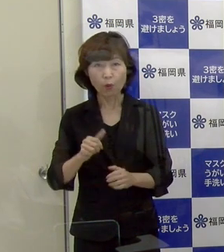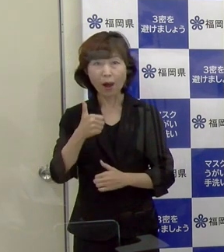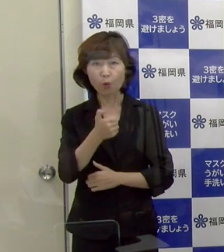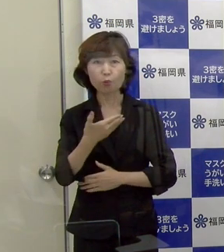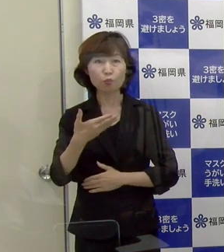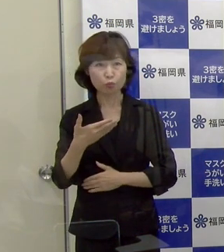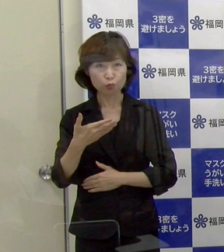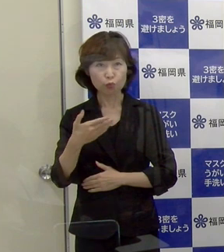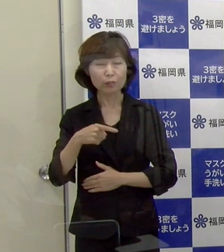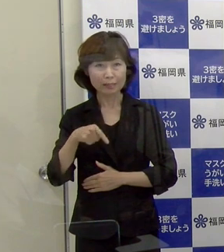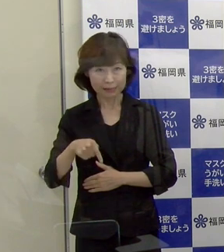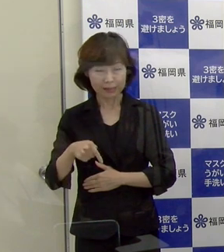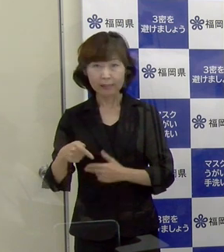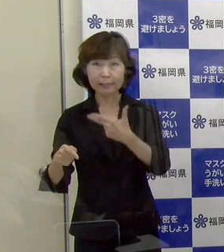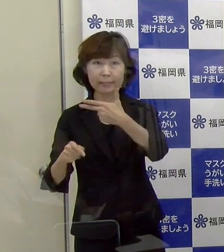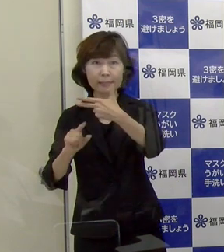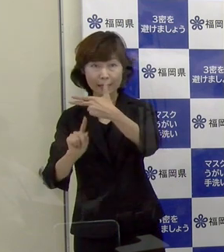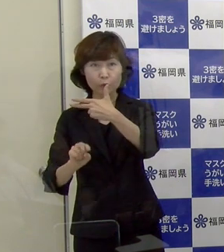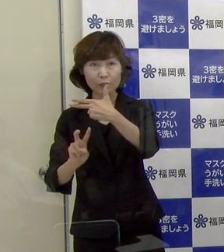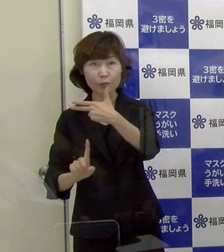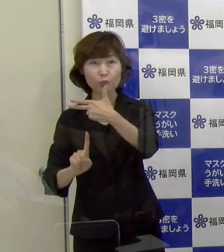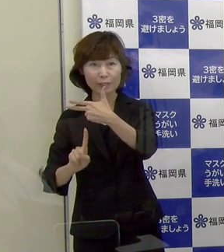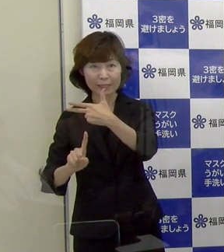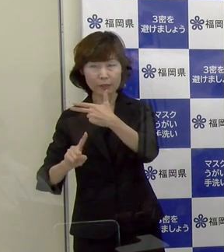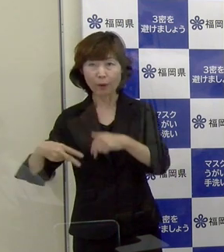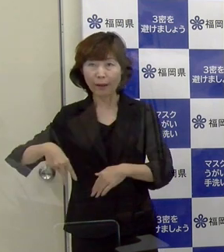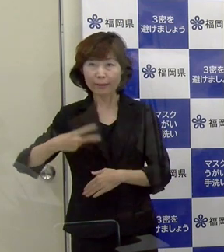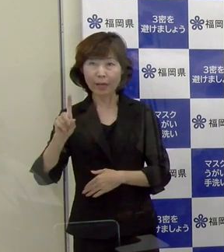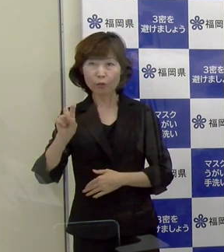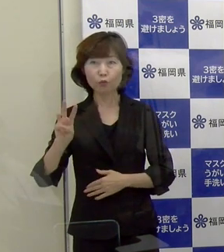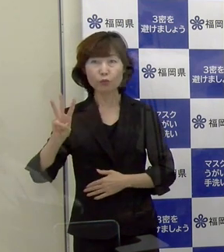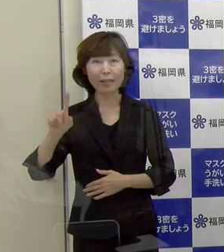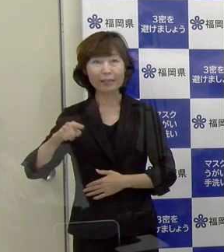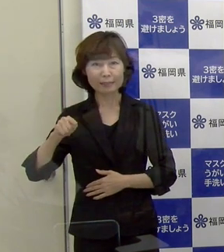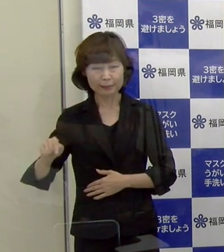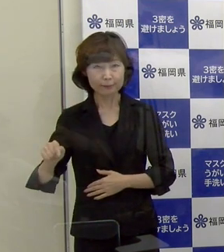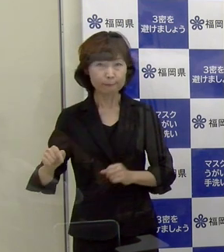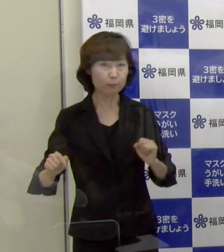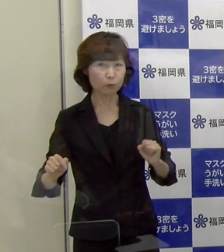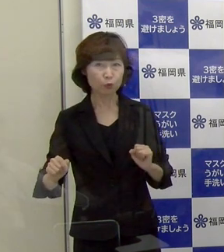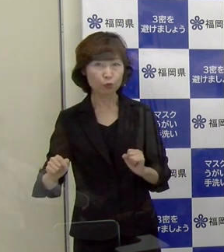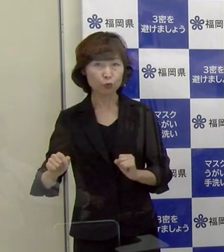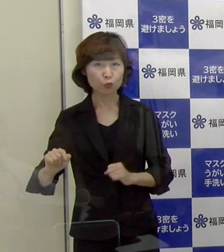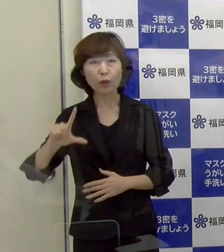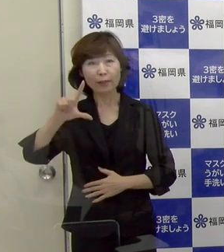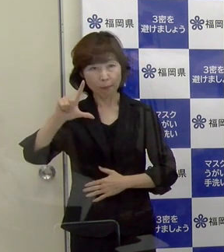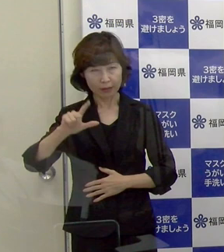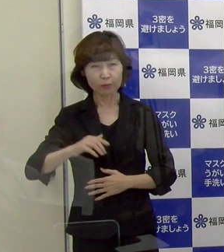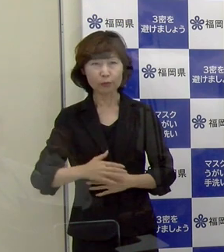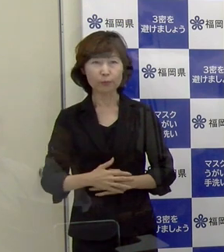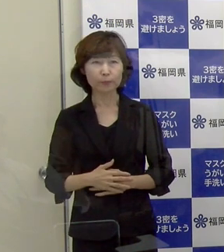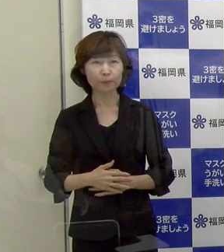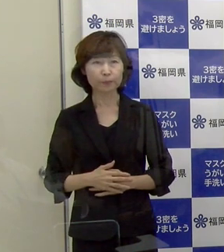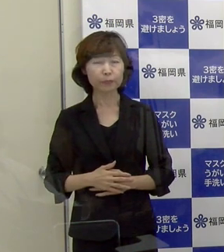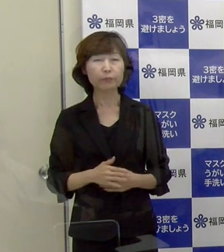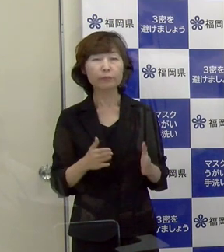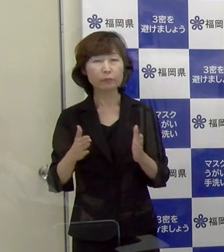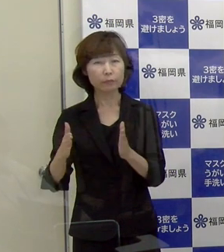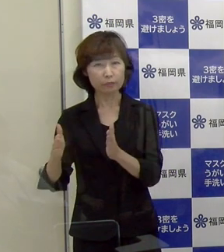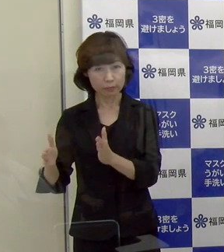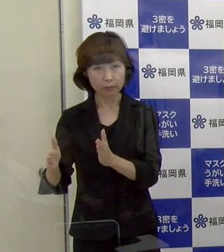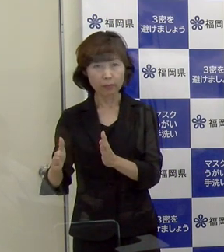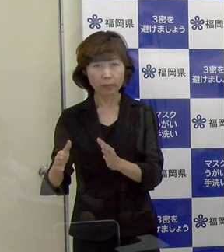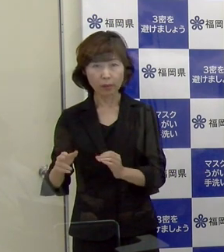7月21日時点では213人と増加を生かしておりますまたこの